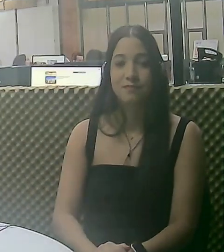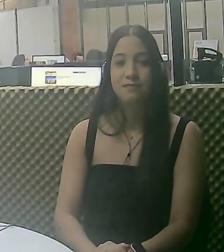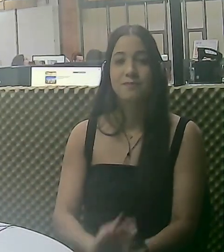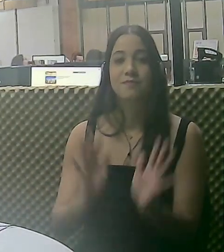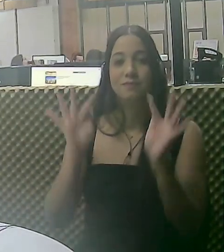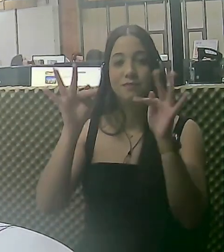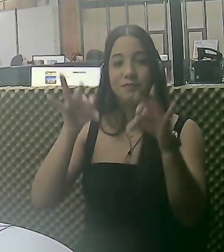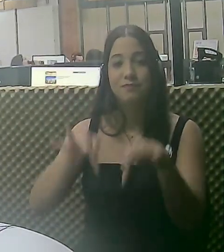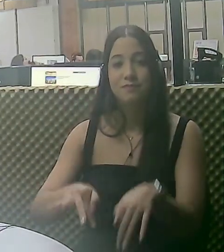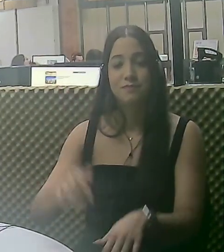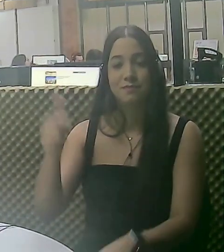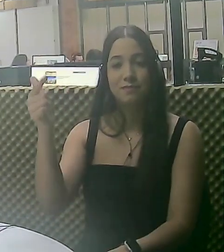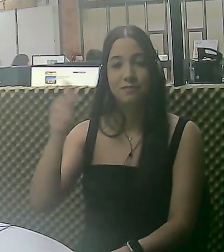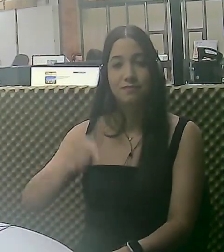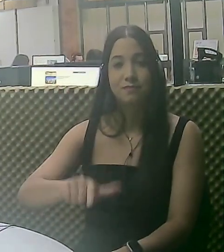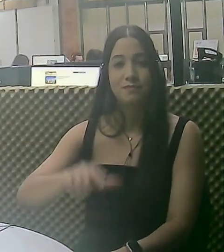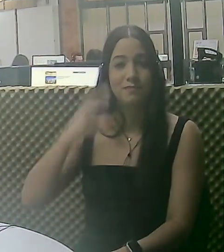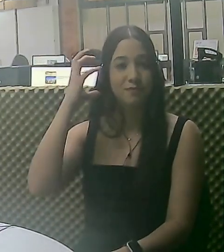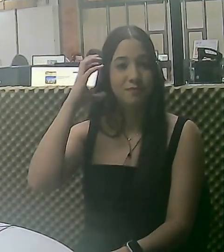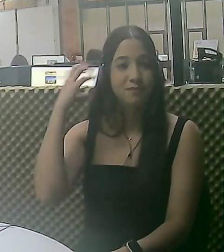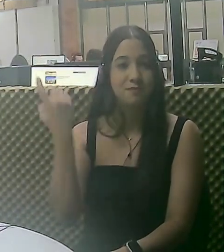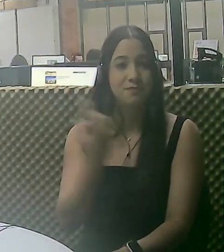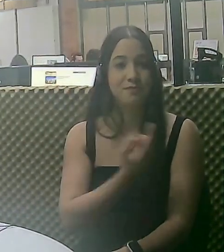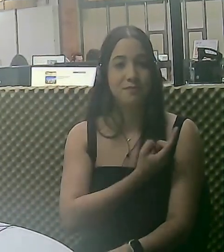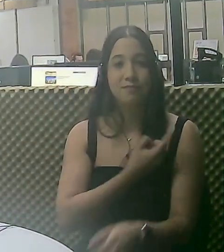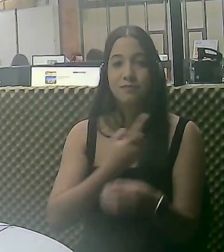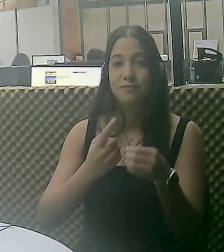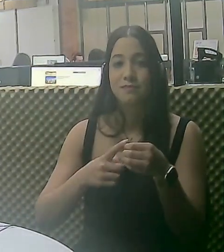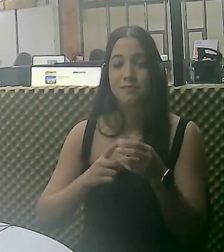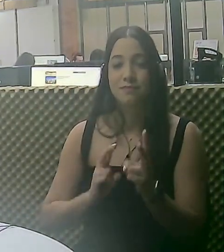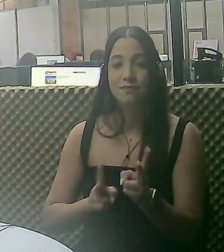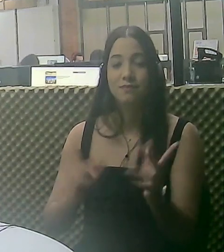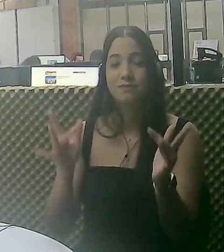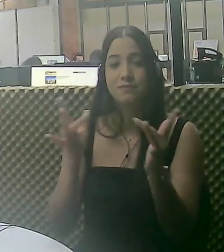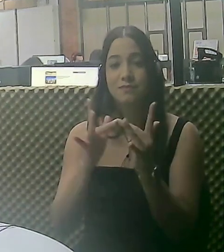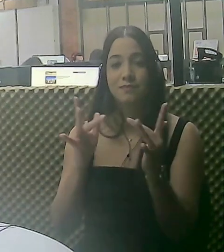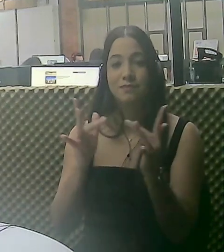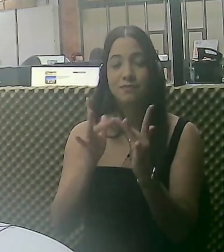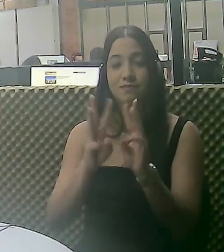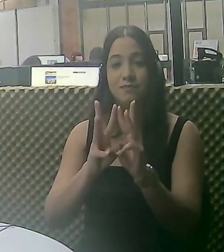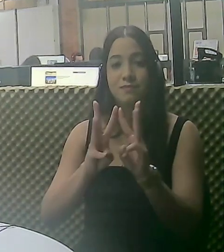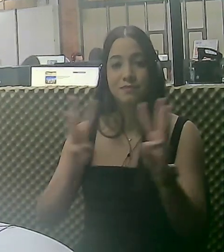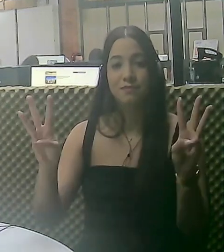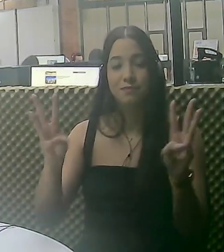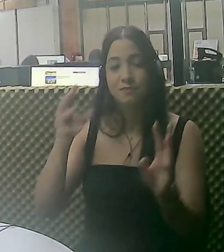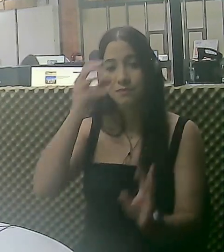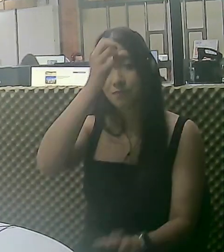próxima. Fica por aqui mais uma edição do programa da Rádio Nossa Cidade.